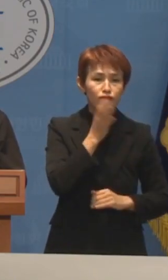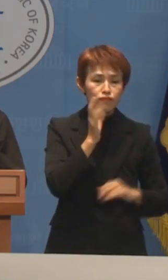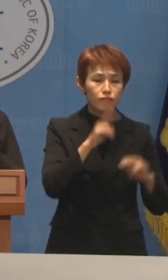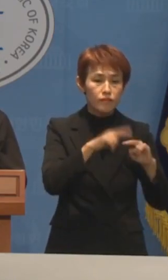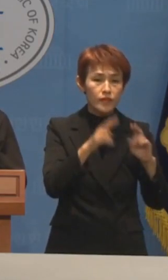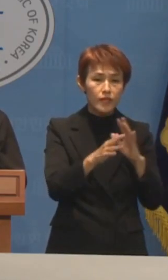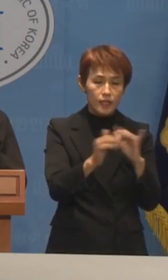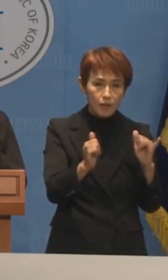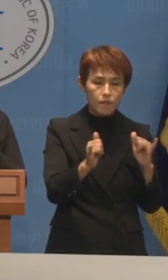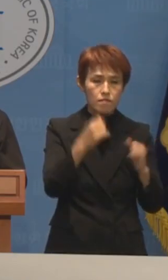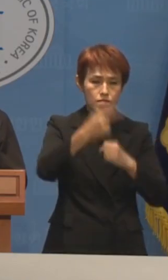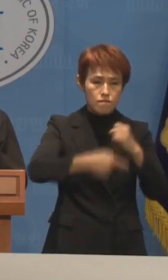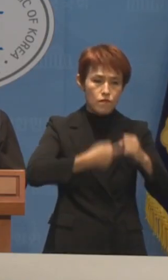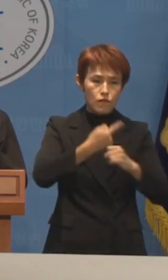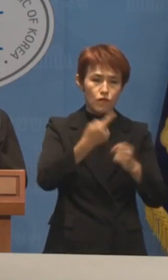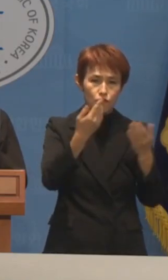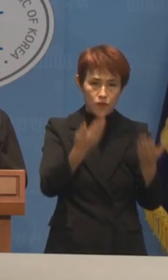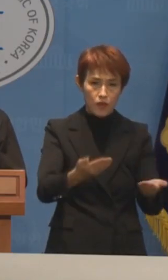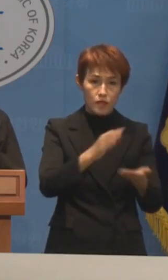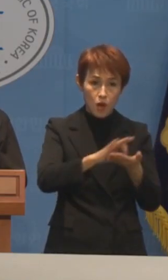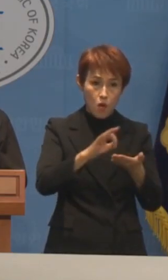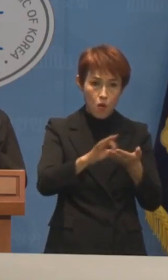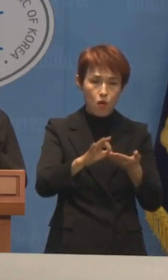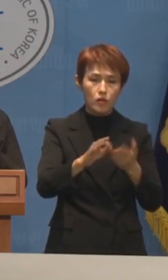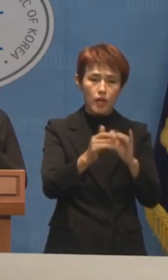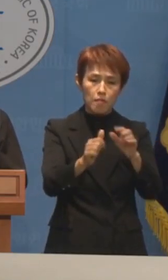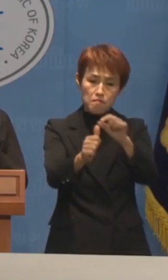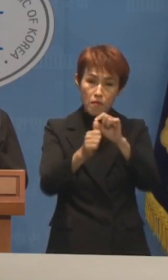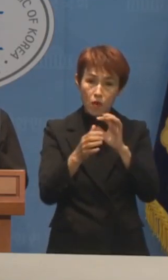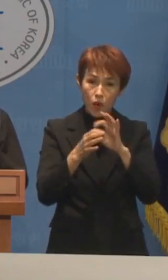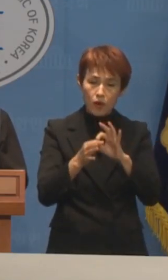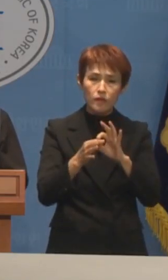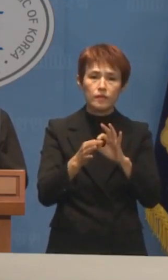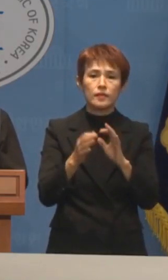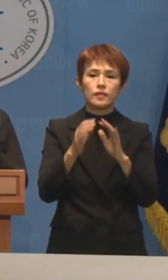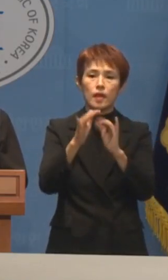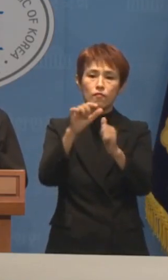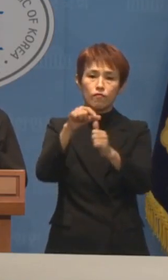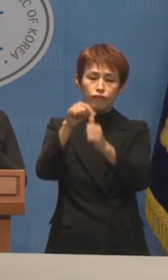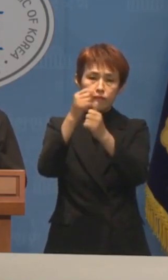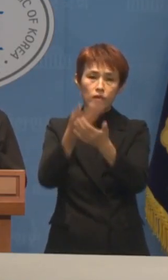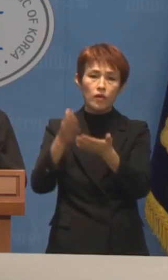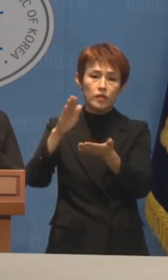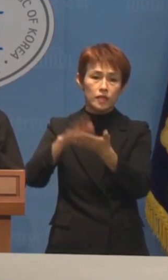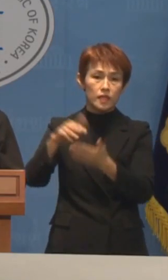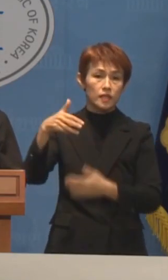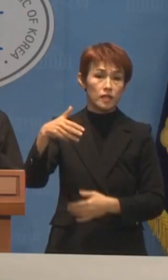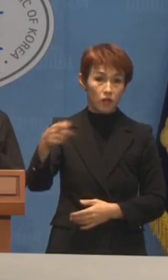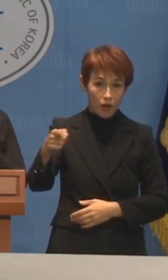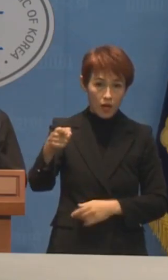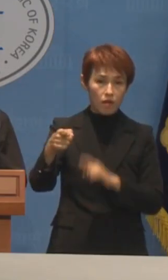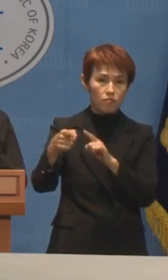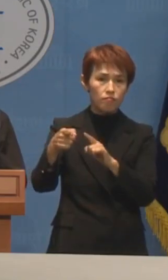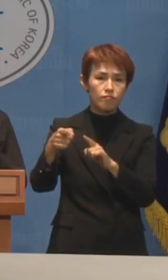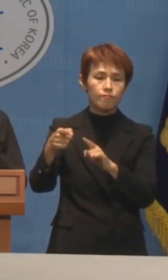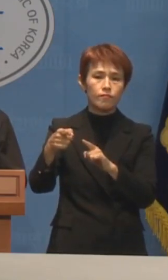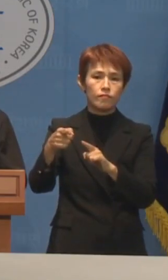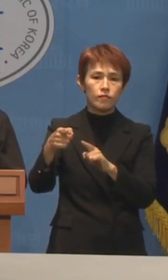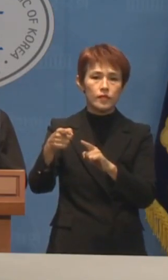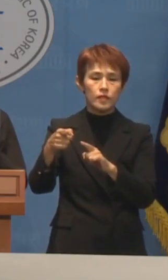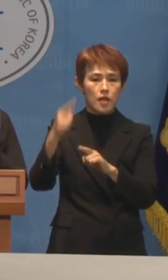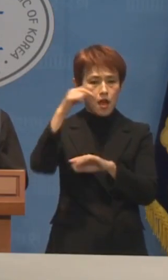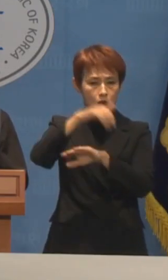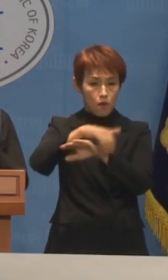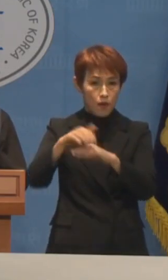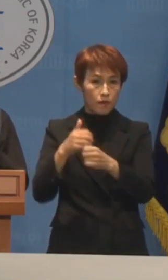시 인력 충원에 대해서 최근 인사혁신처가 인사 자율성 재고 종합계획의